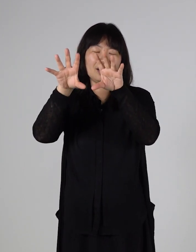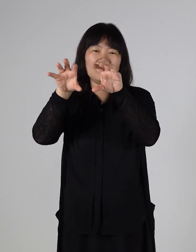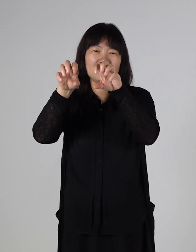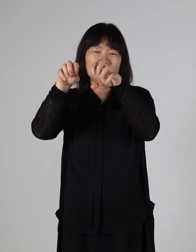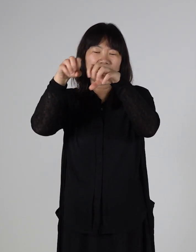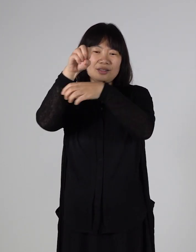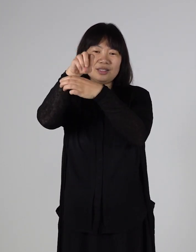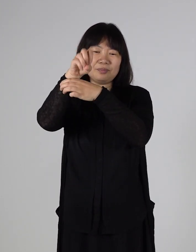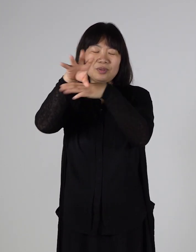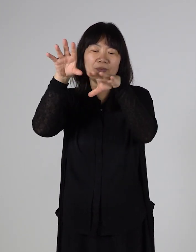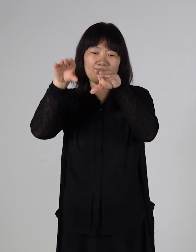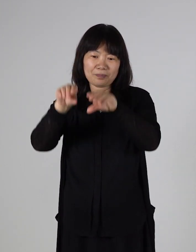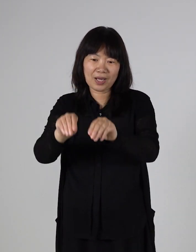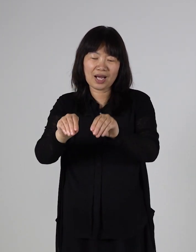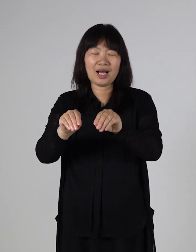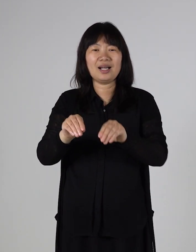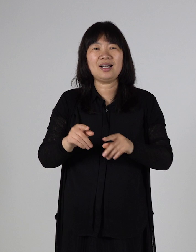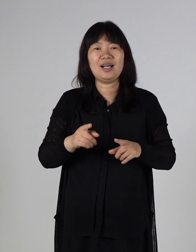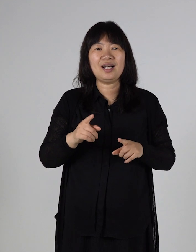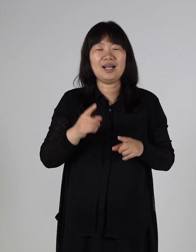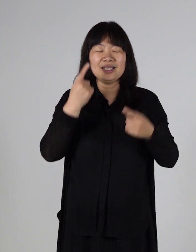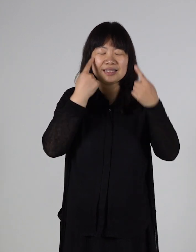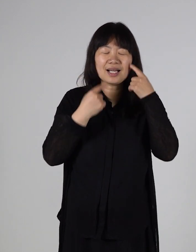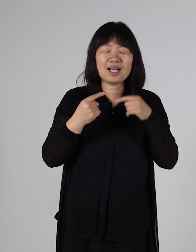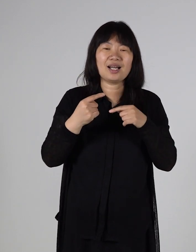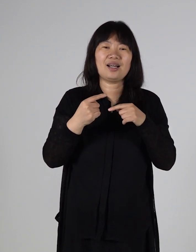거예요. 상한 갈대,